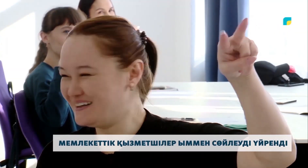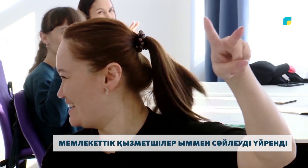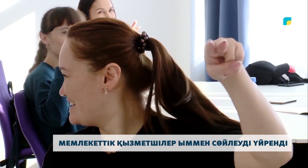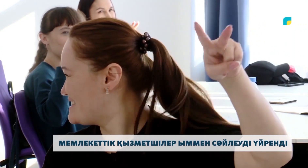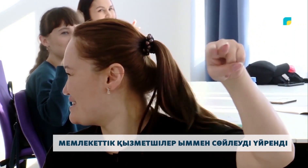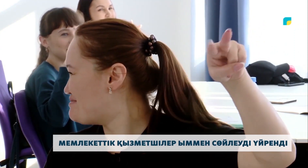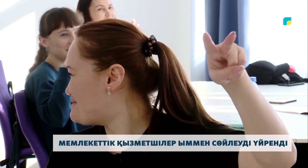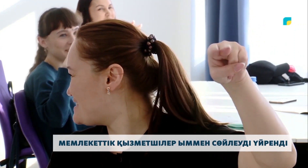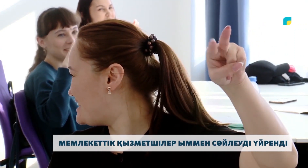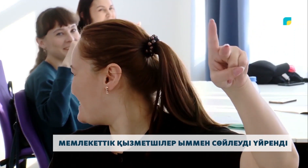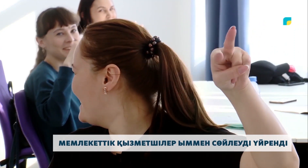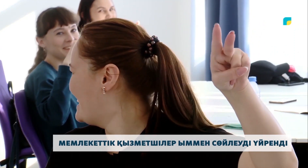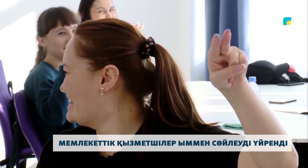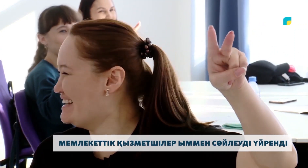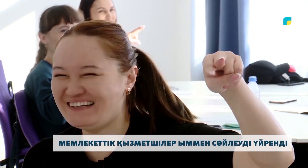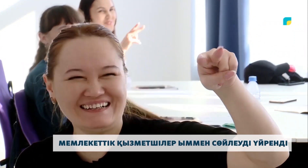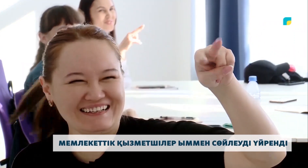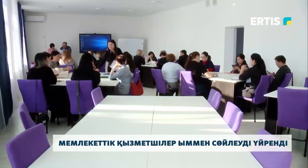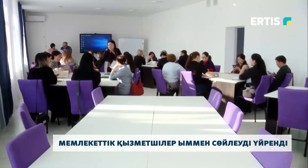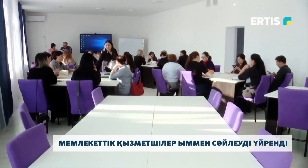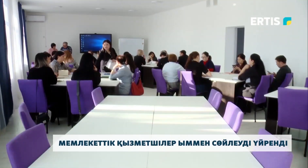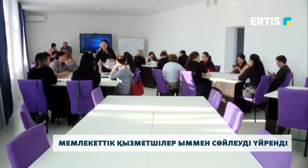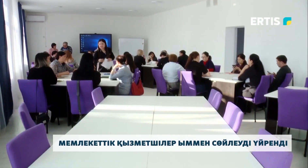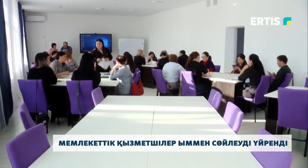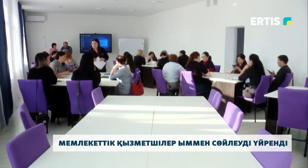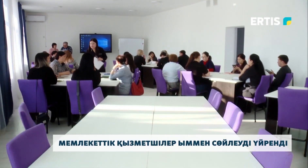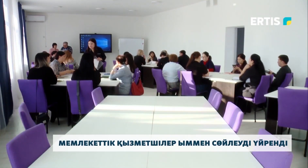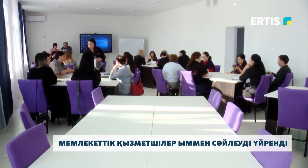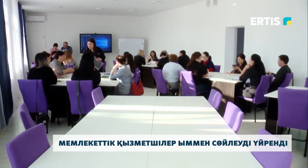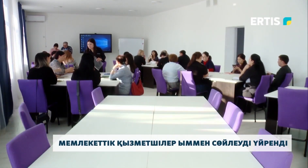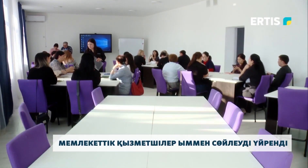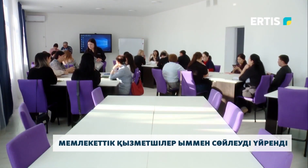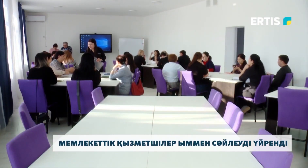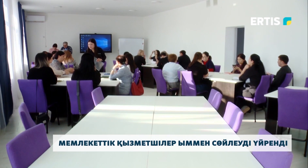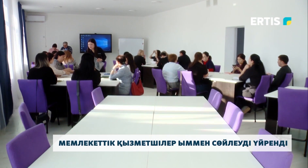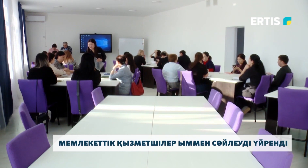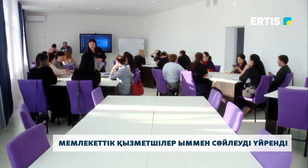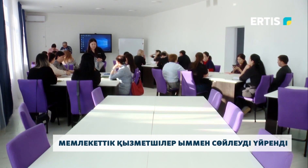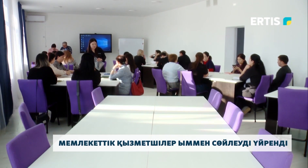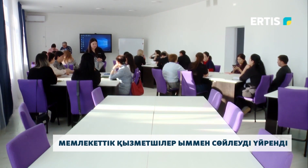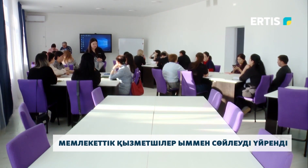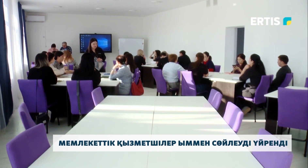істейді, сондықтан мұндай оқу курстары аса маңызды. Айолым Рахмұжанова, Мұрат Әбілмәжит, Алексей Михедов, Ертіс ақпарат.